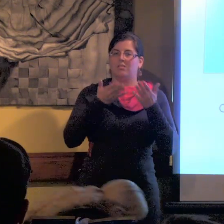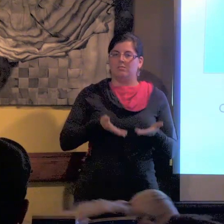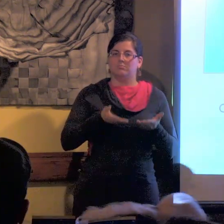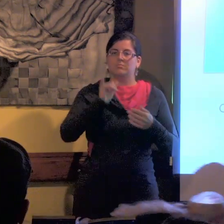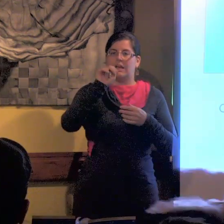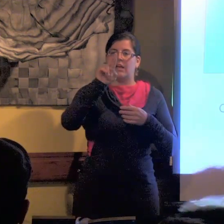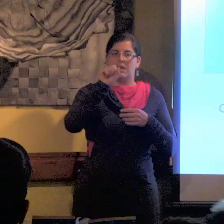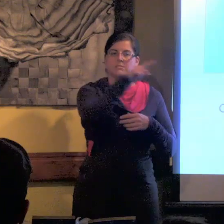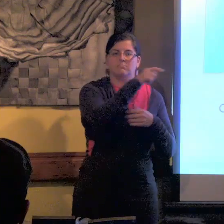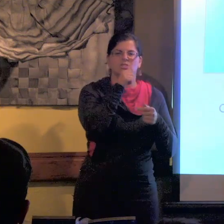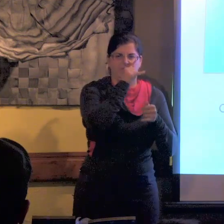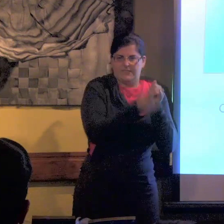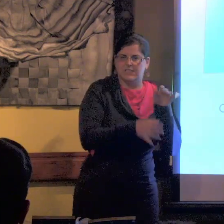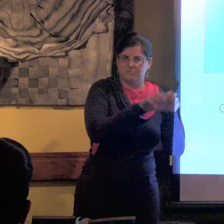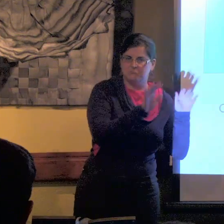Donc,